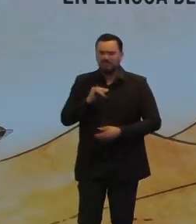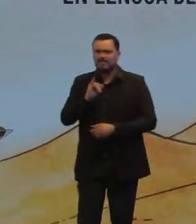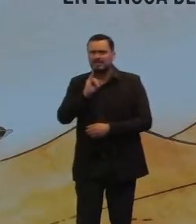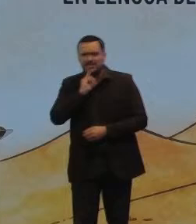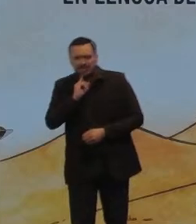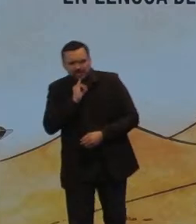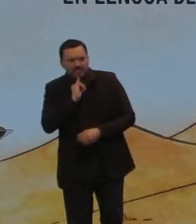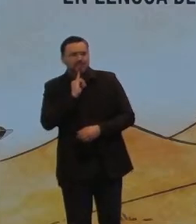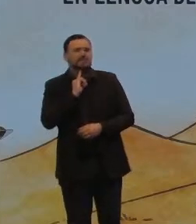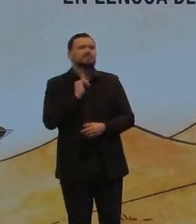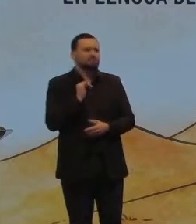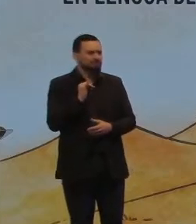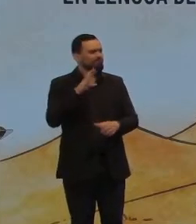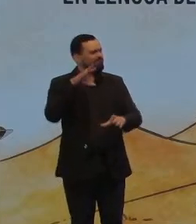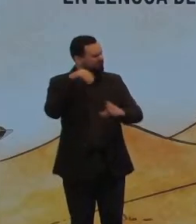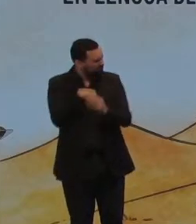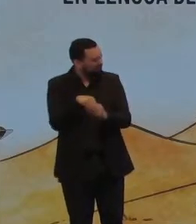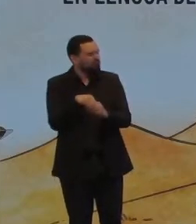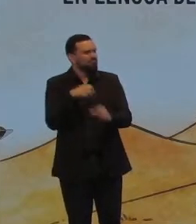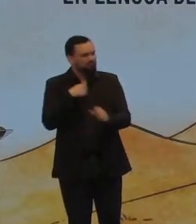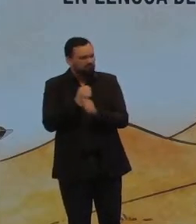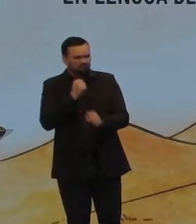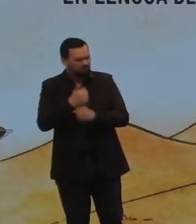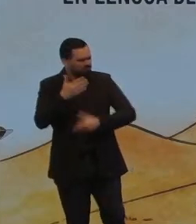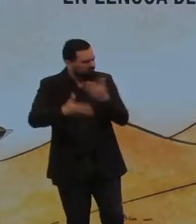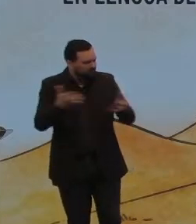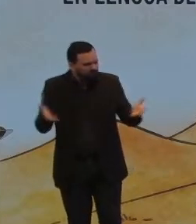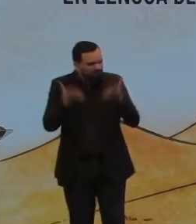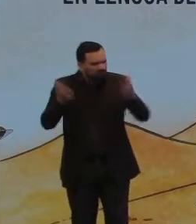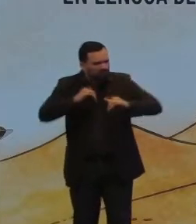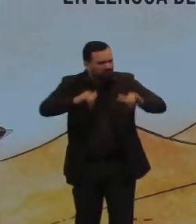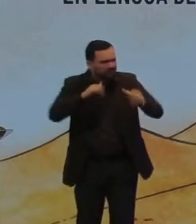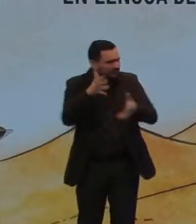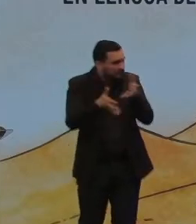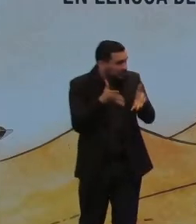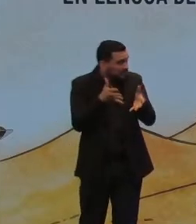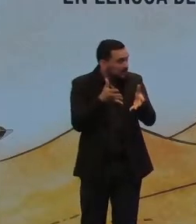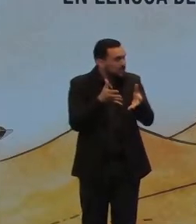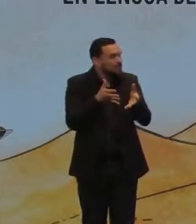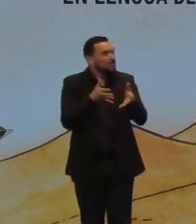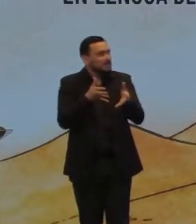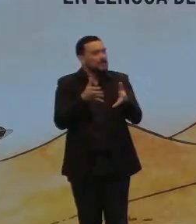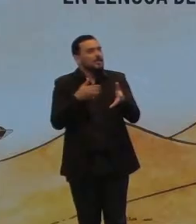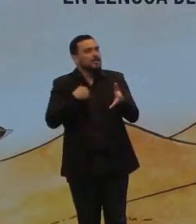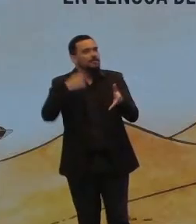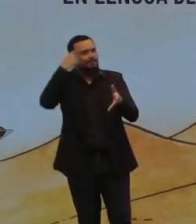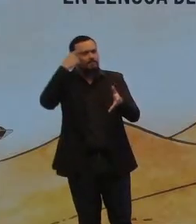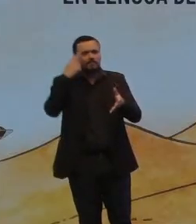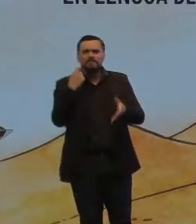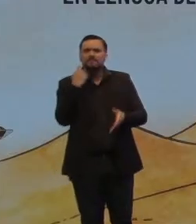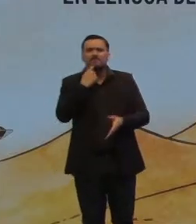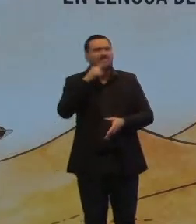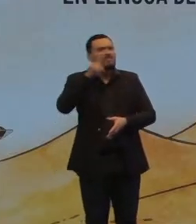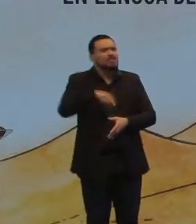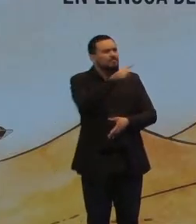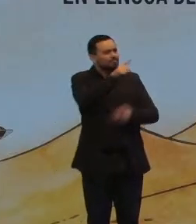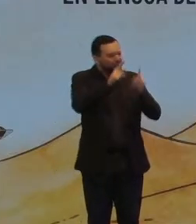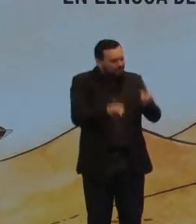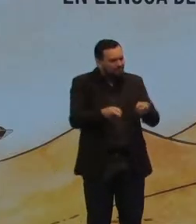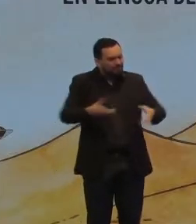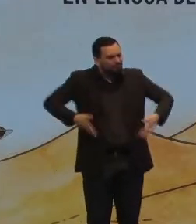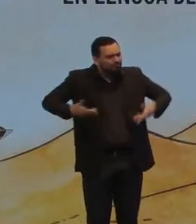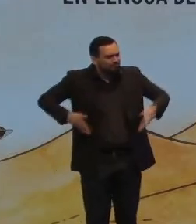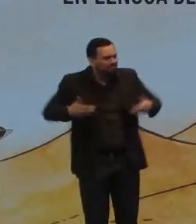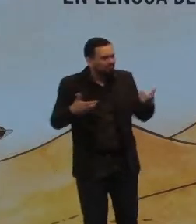estudié, que tengo capacidades, que soy intérprete de lengua de señas, entonces trabajo en el ámbito de la promoción de la lengua de señas.